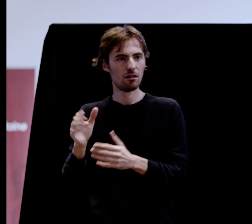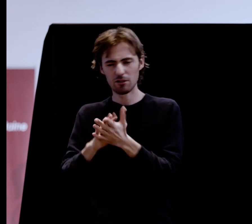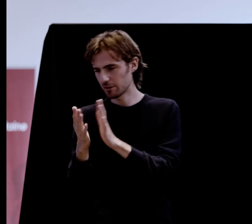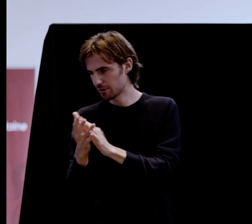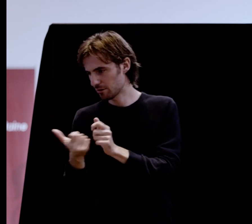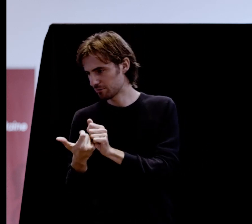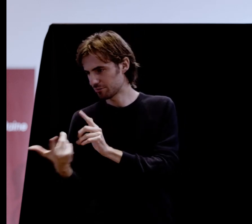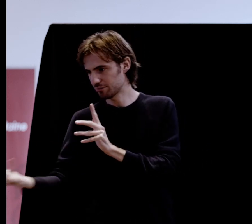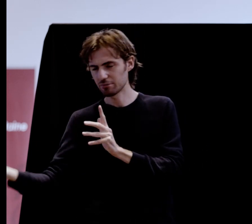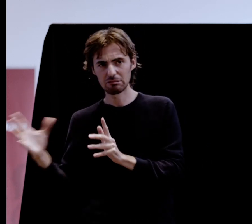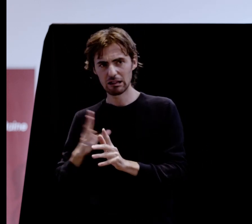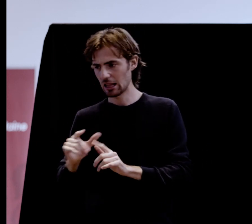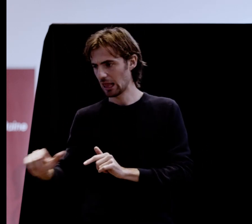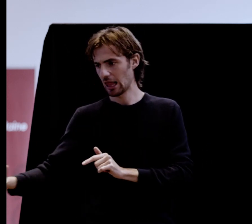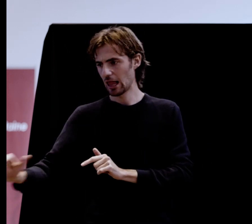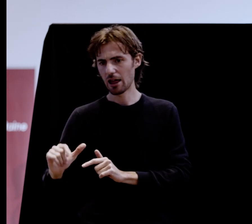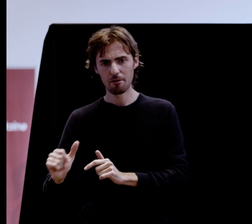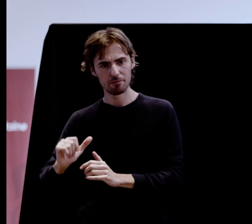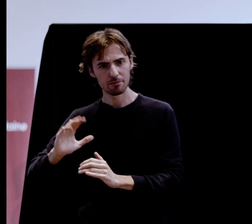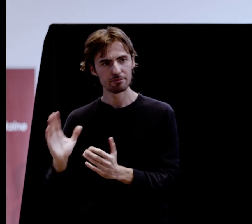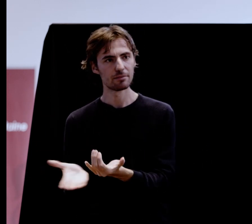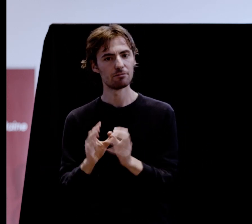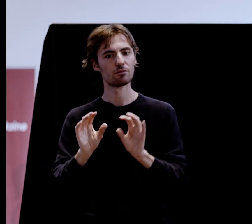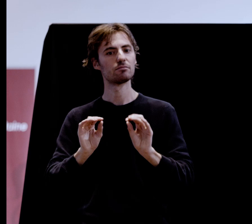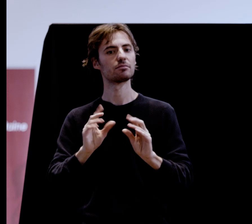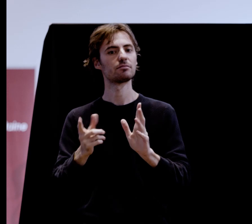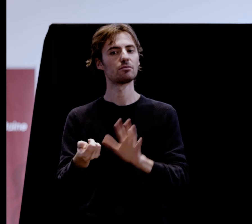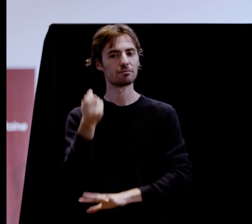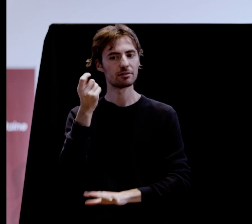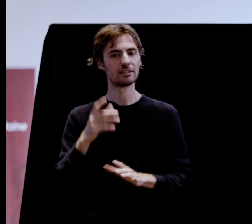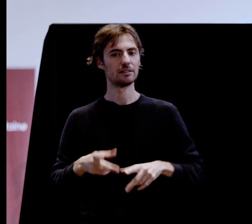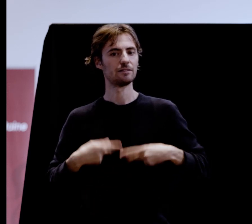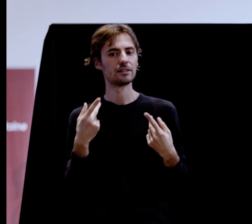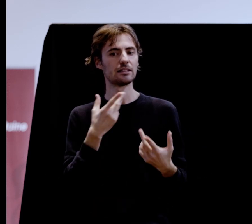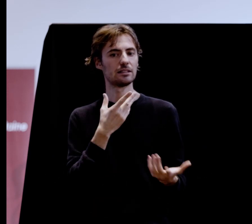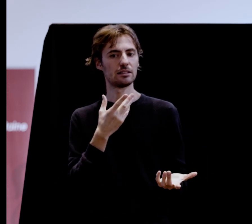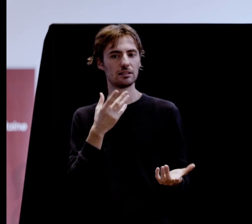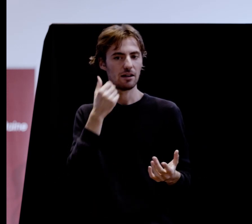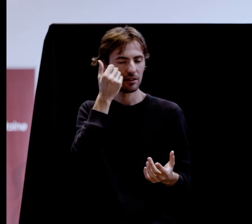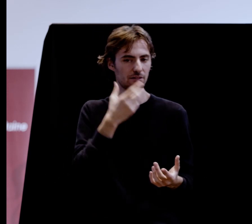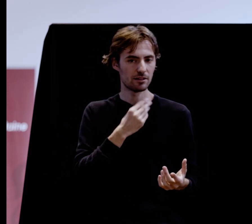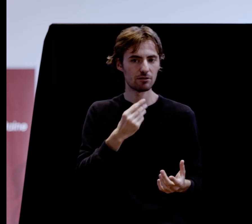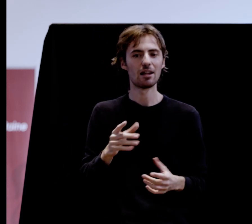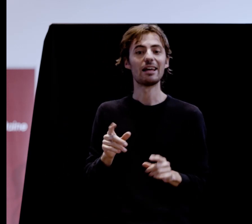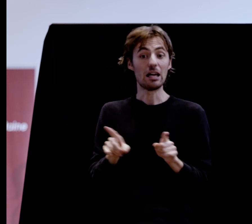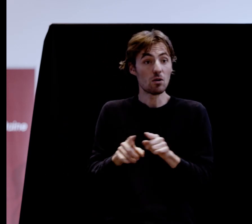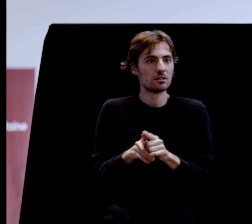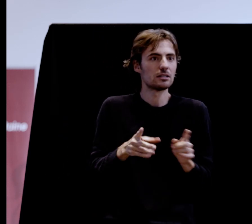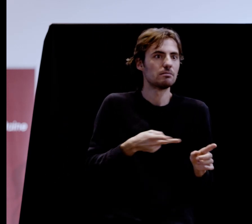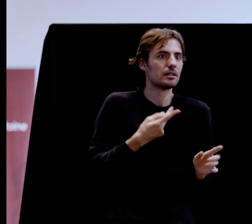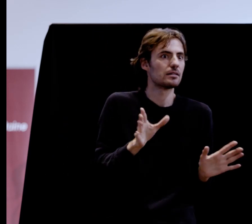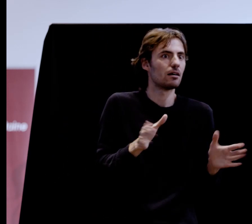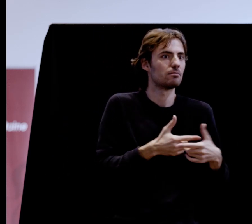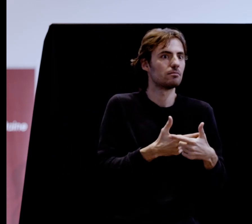d'associations qui existent pour aider à l'éducation à la vie affective, et également le corps médical. Alors, je mets le corps médical, mais moi, par exemple,